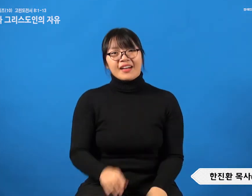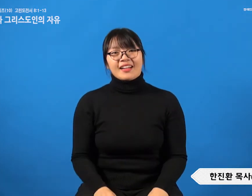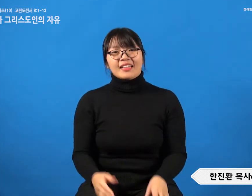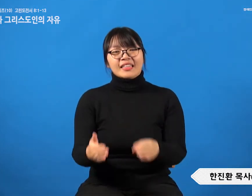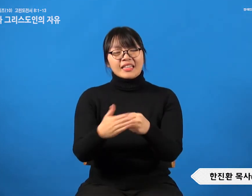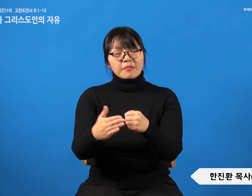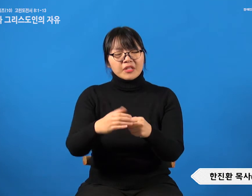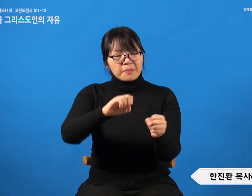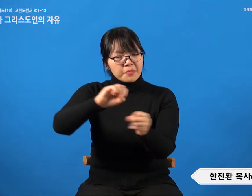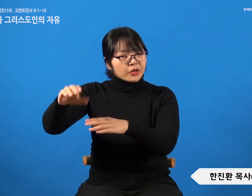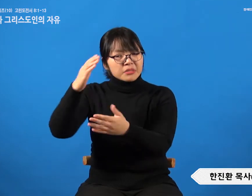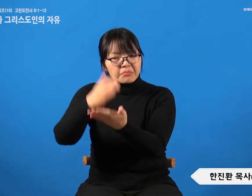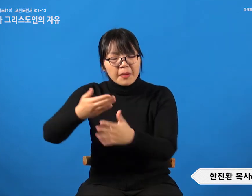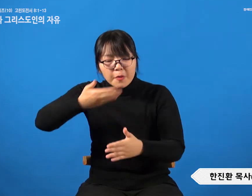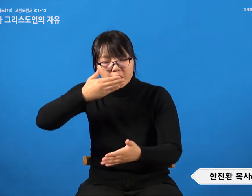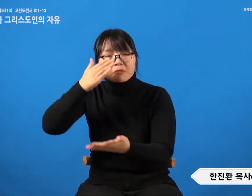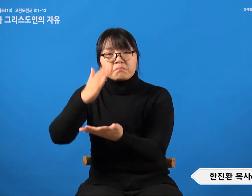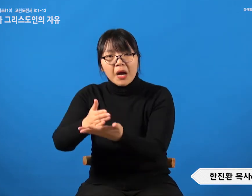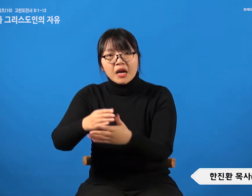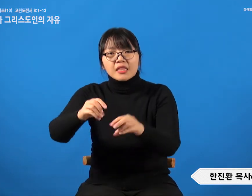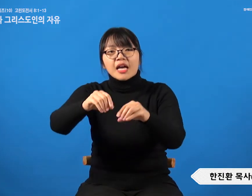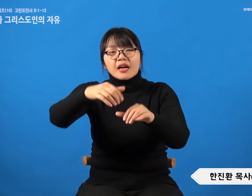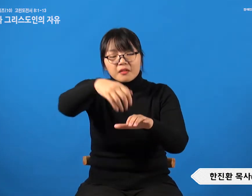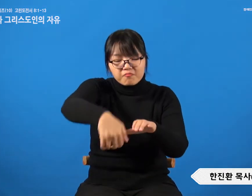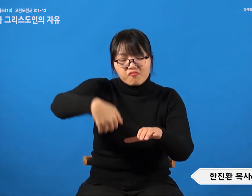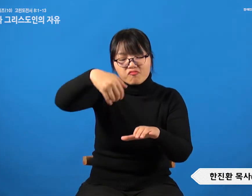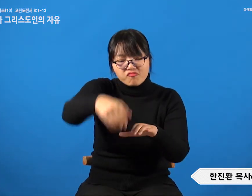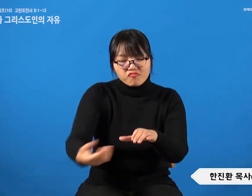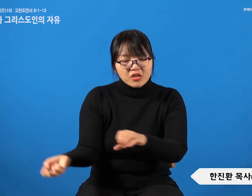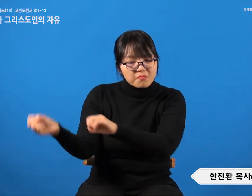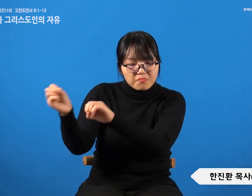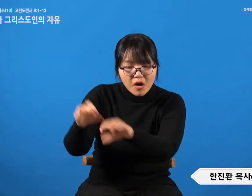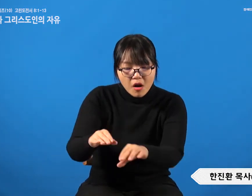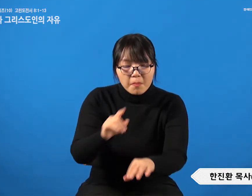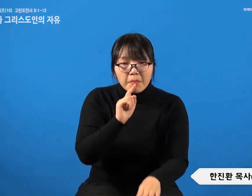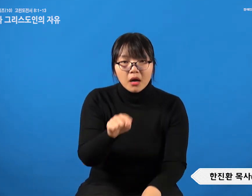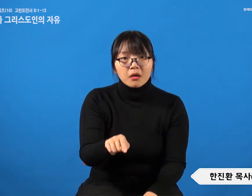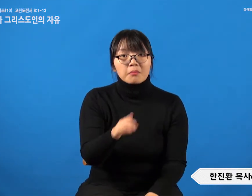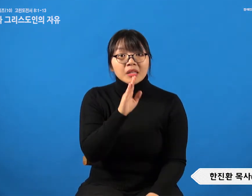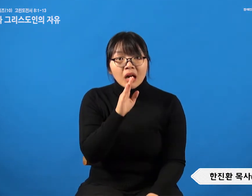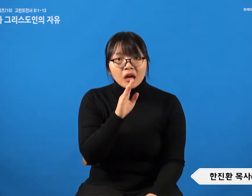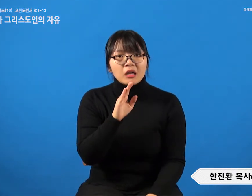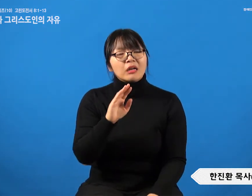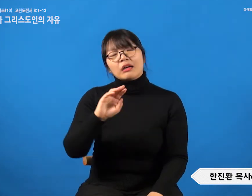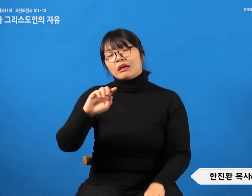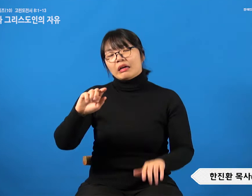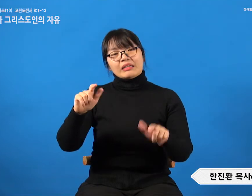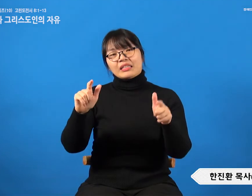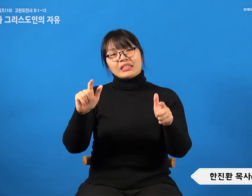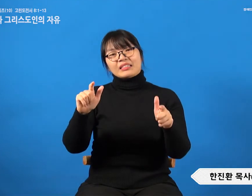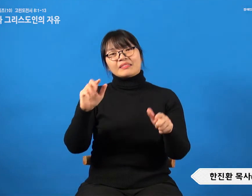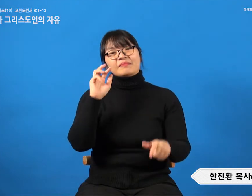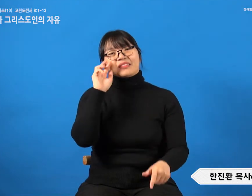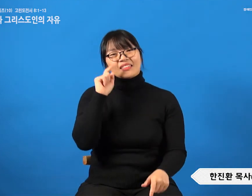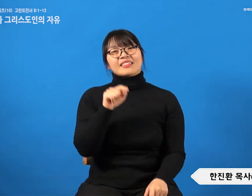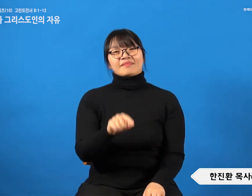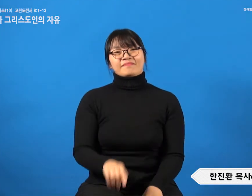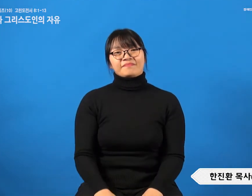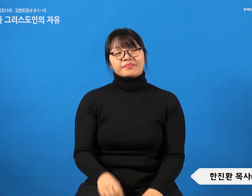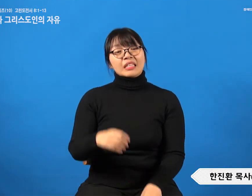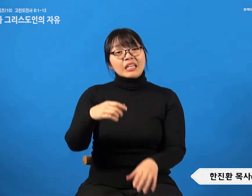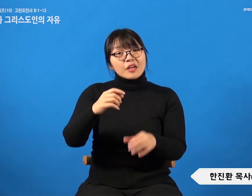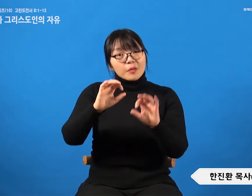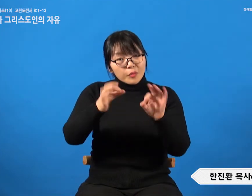그것을 땅에 파묻어야 된다. 그건 잘못된 것입니다. 떡과 포도주는 그냥